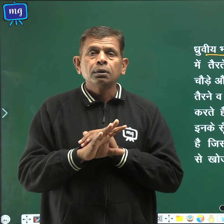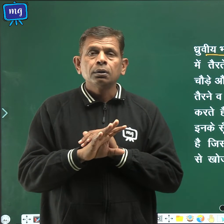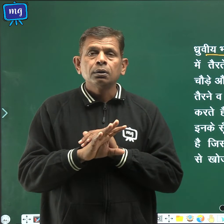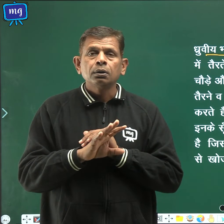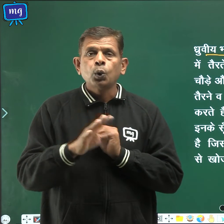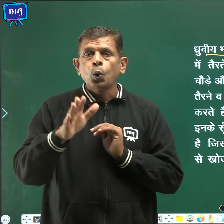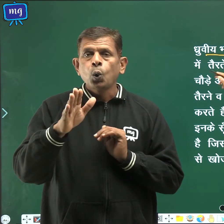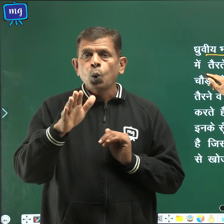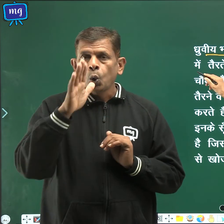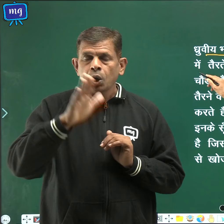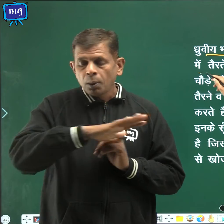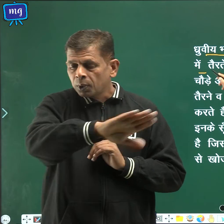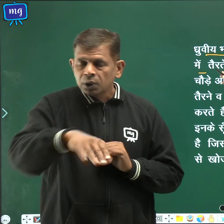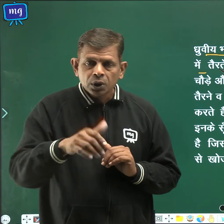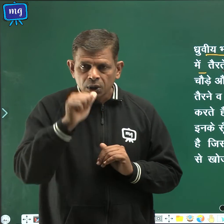समुद्री जल में